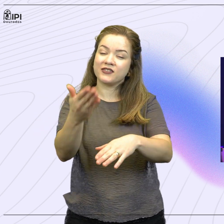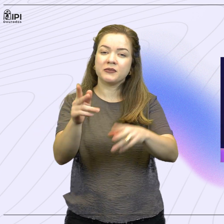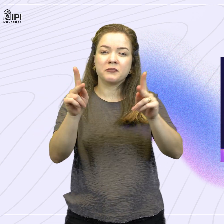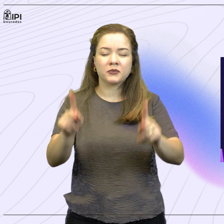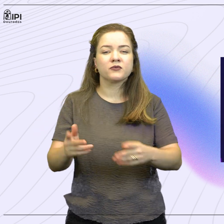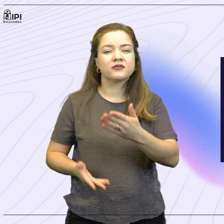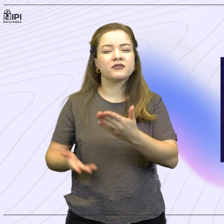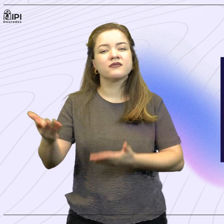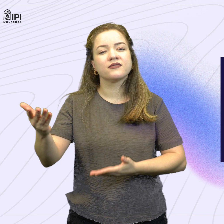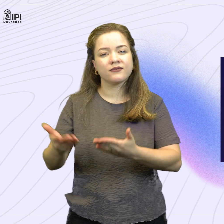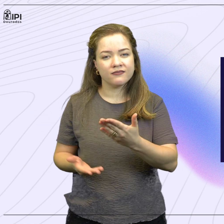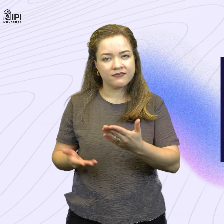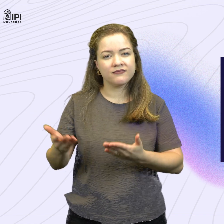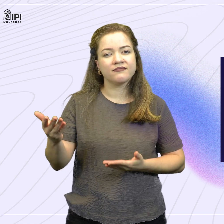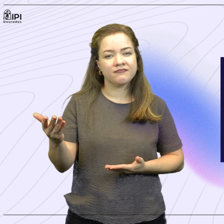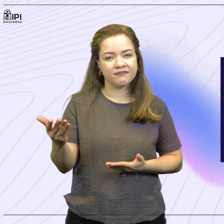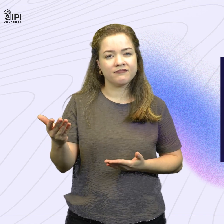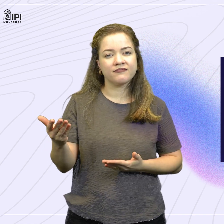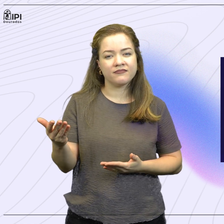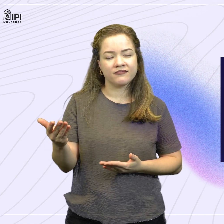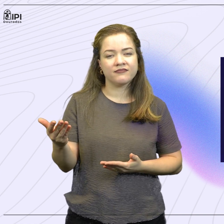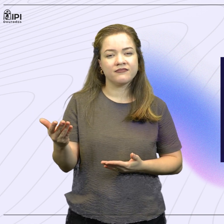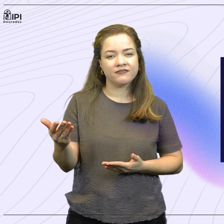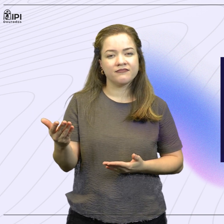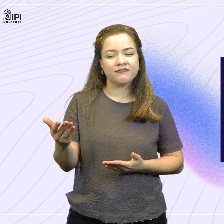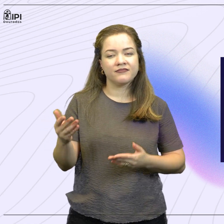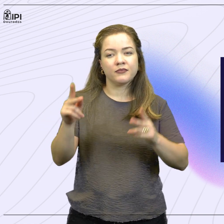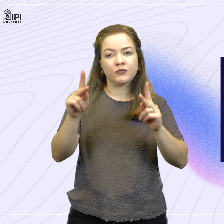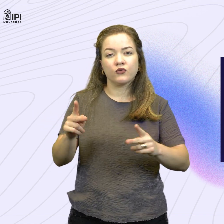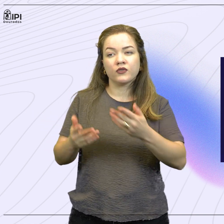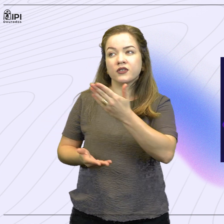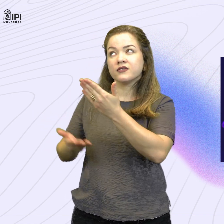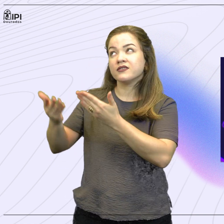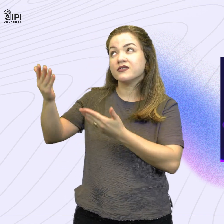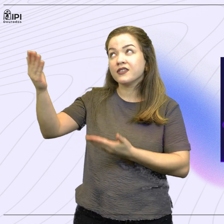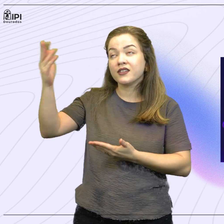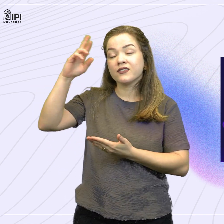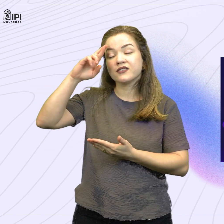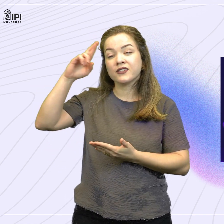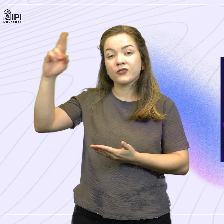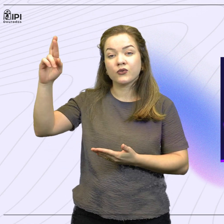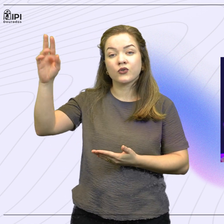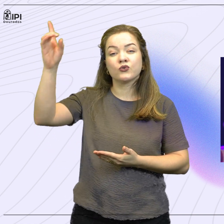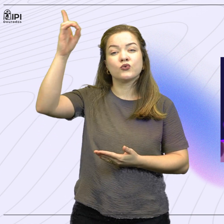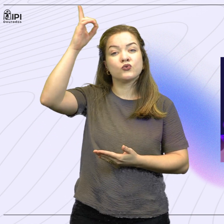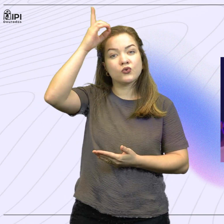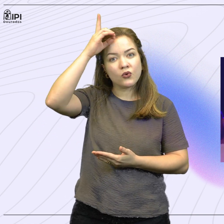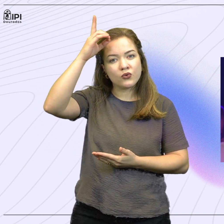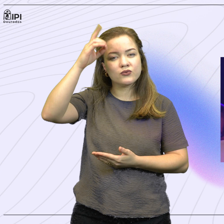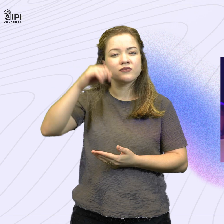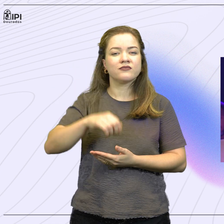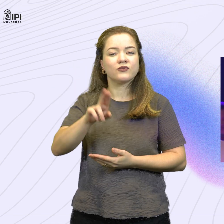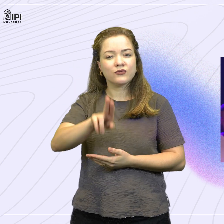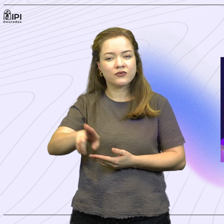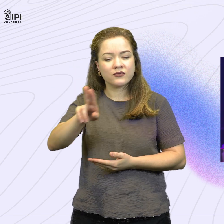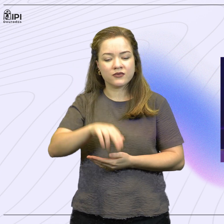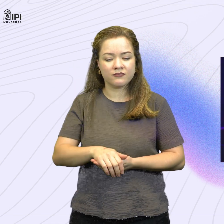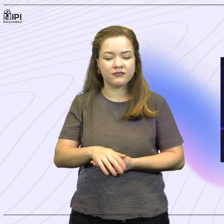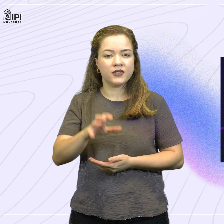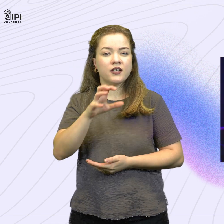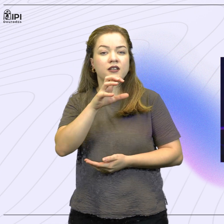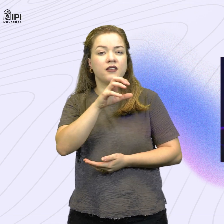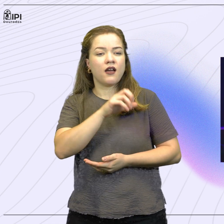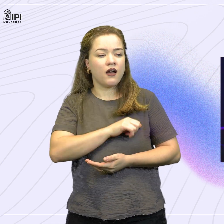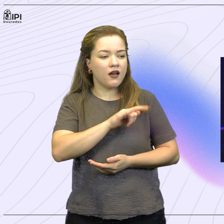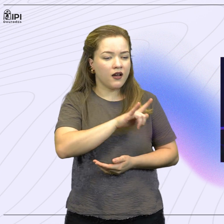servidor. Esse povo que serve ao Senhor com seus dons, que ama, porque sua